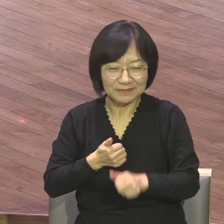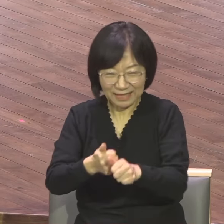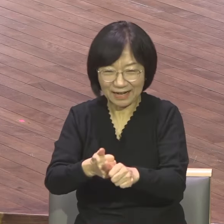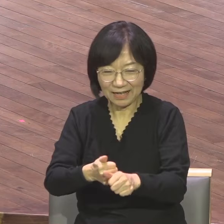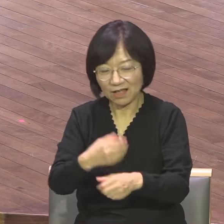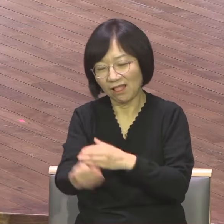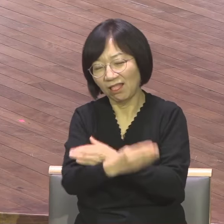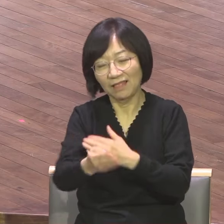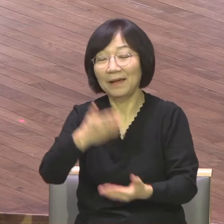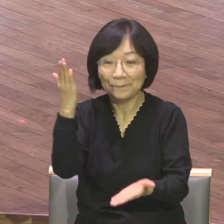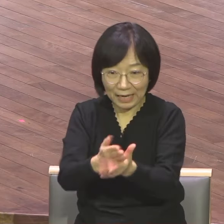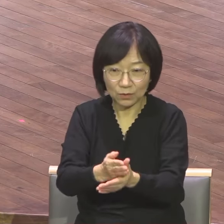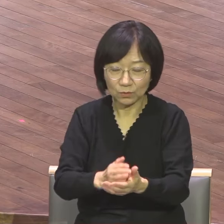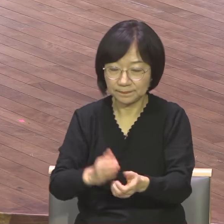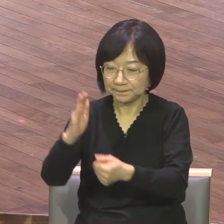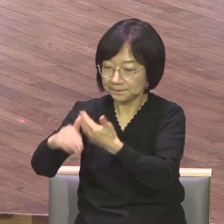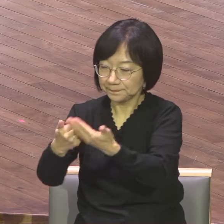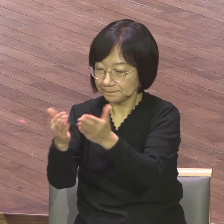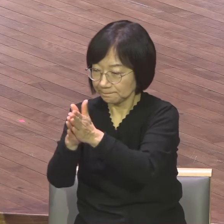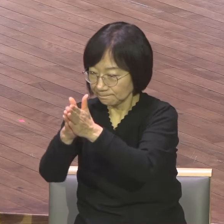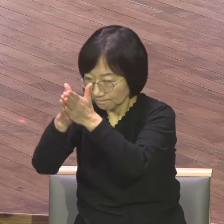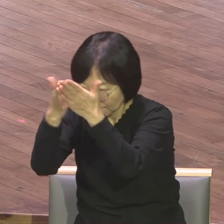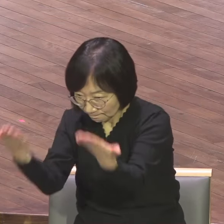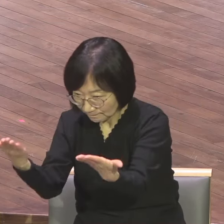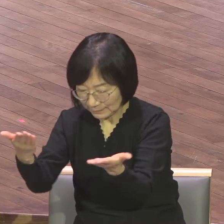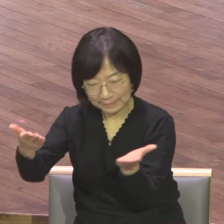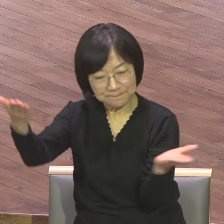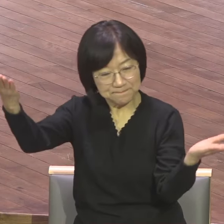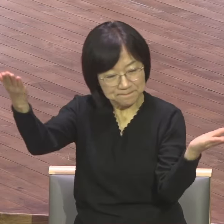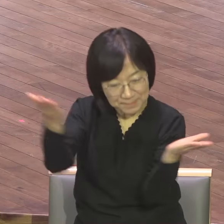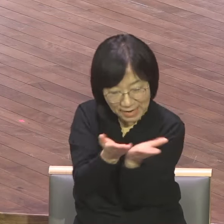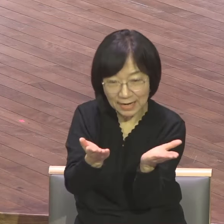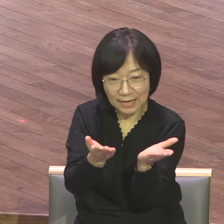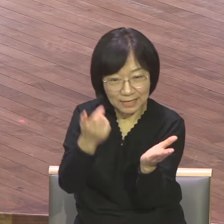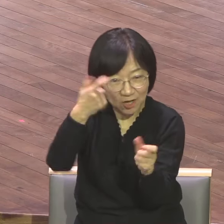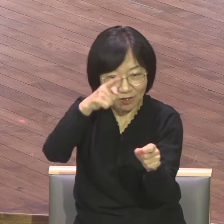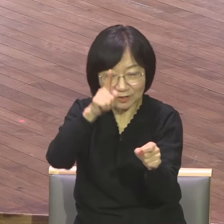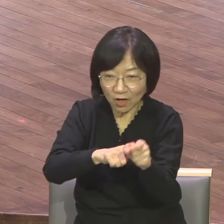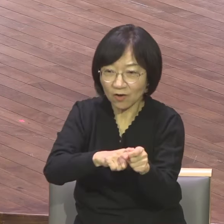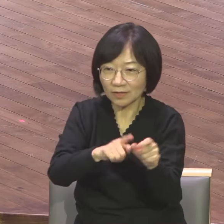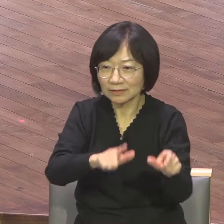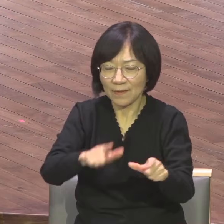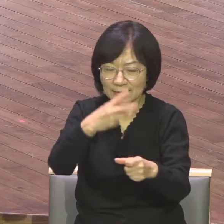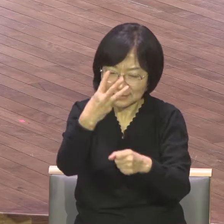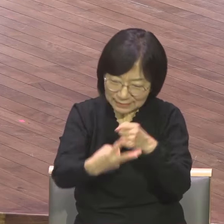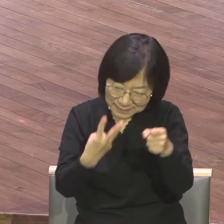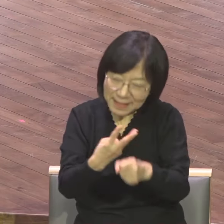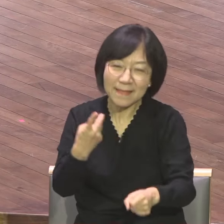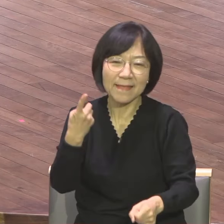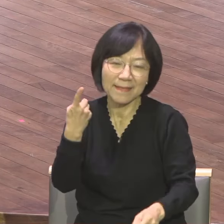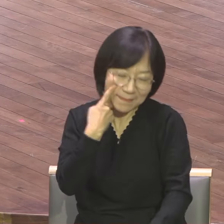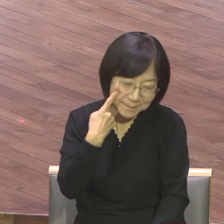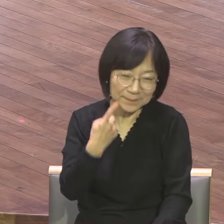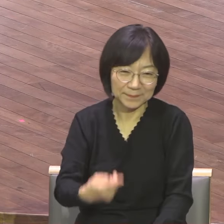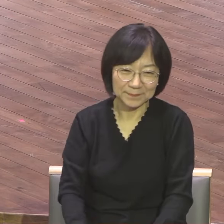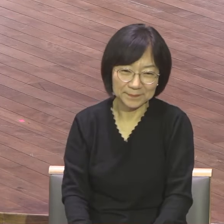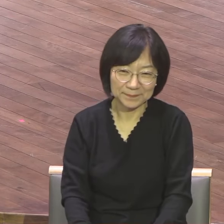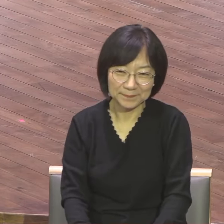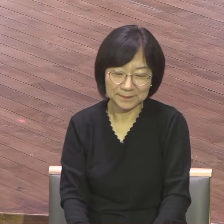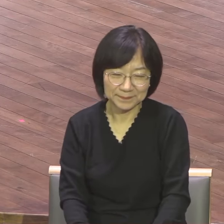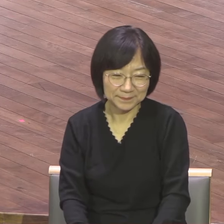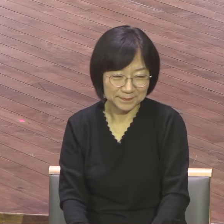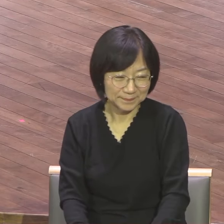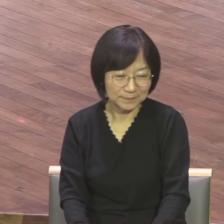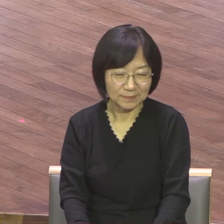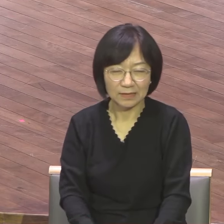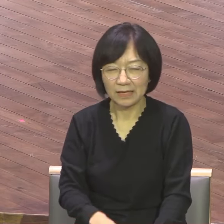모든 판단이 또 영적으로, 모든 것 다 영적으로. 아멘. 허공에 구름 잡듯이 신앙생활